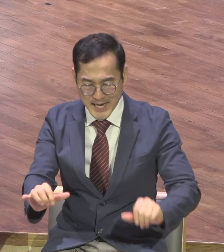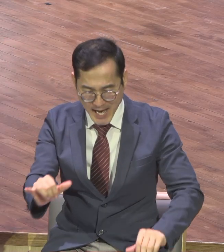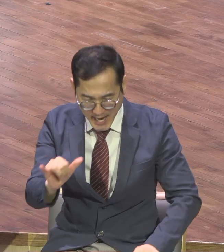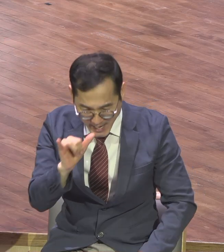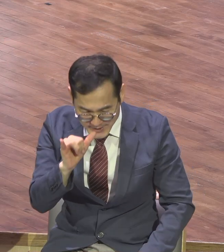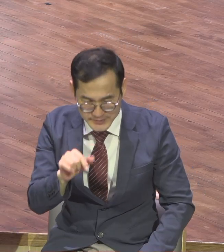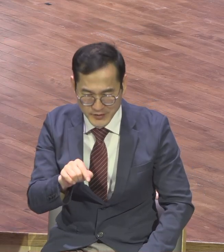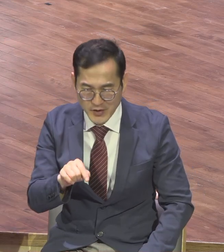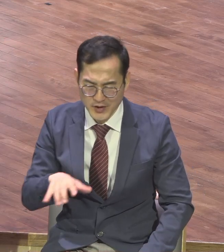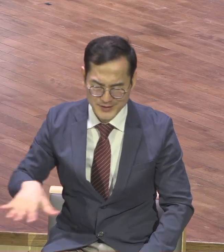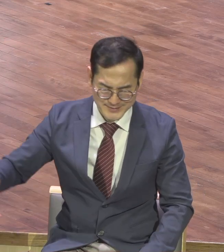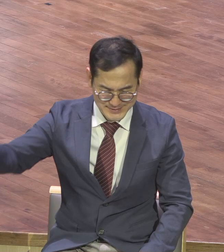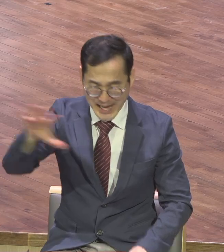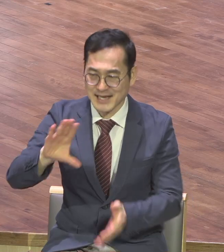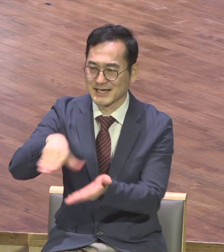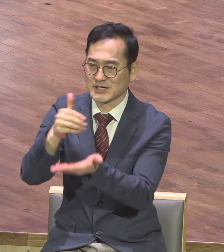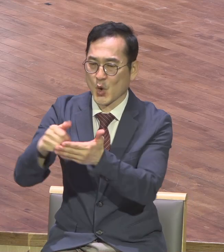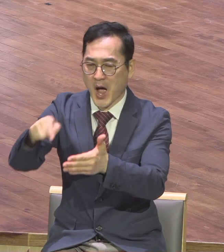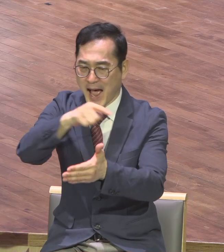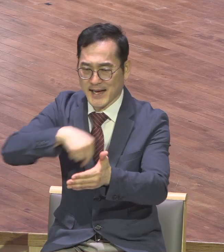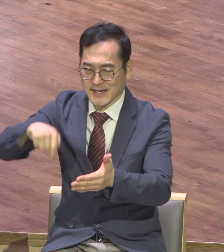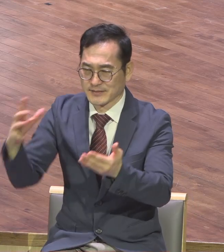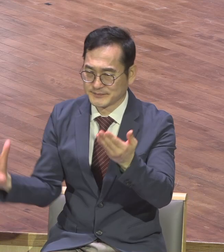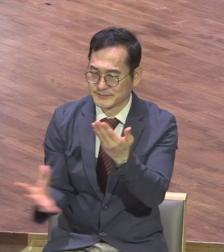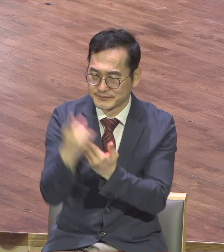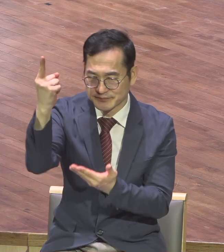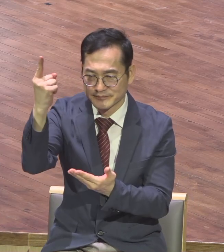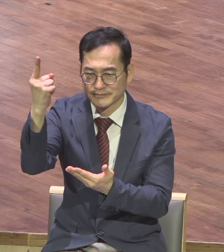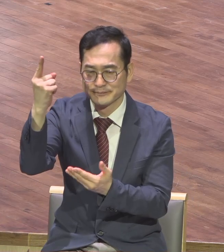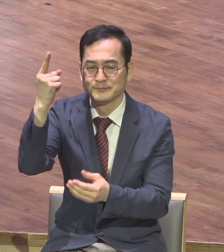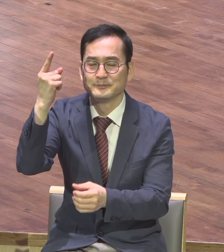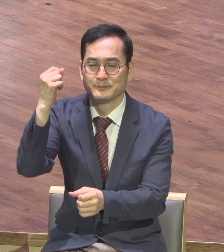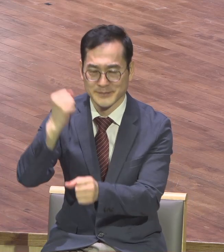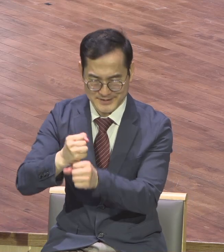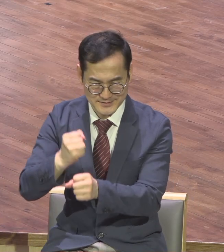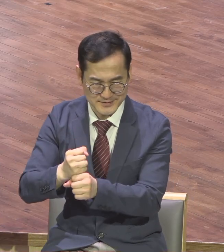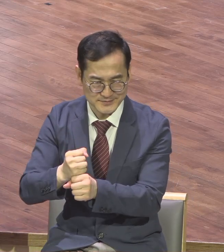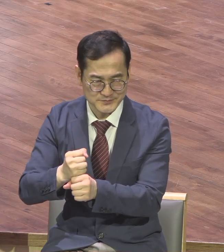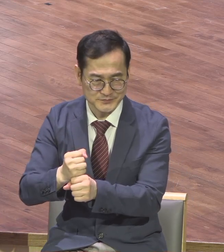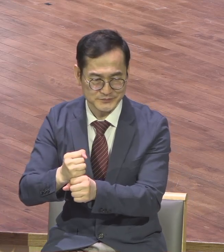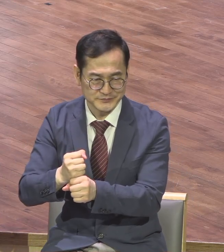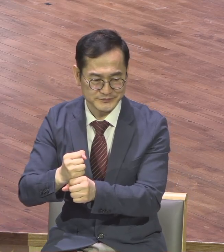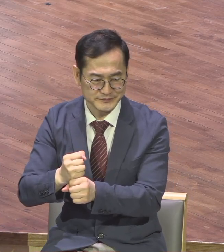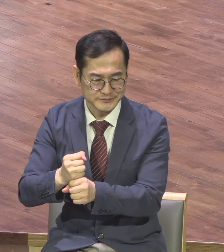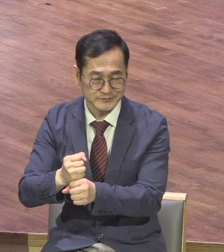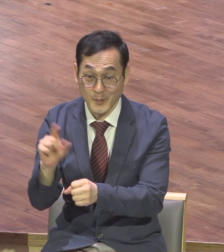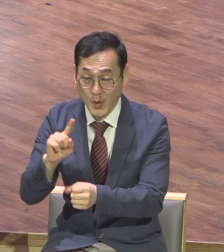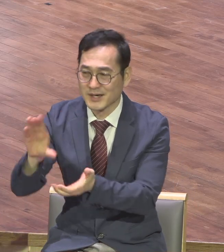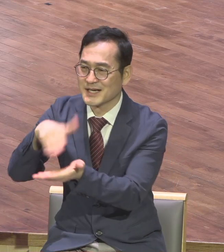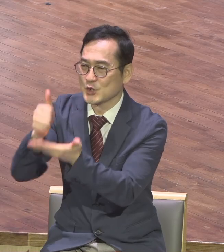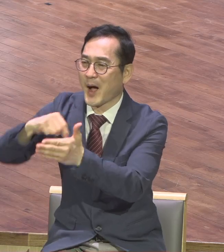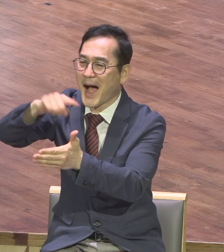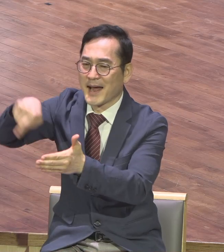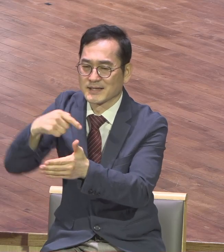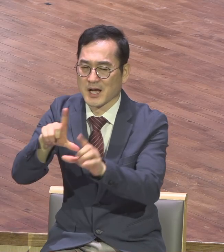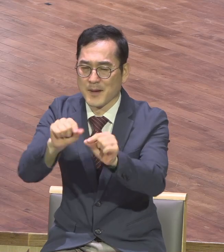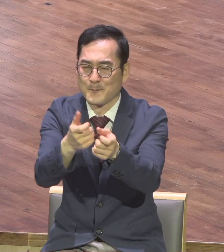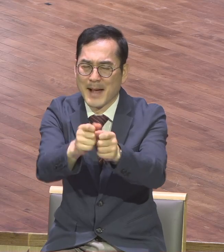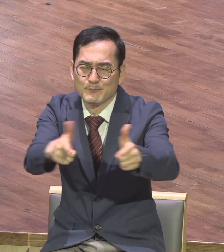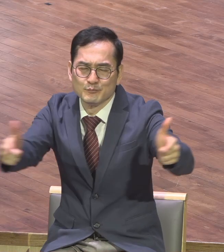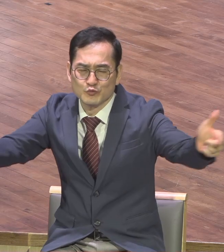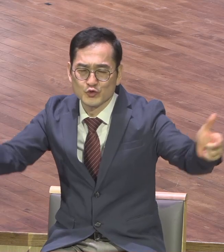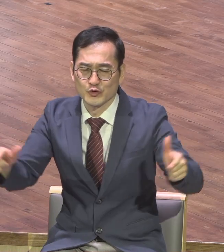다 그리스도 안에서 통일되게 하려 하심이라. 한마디로 그리스도 안에서